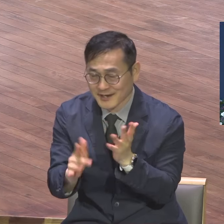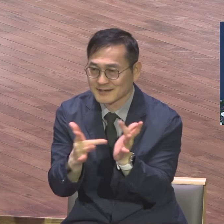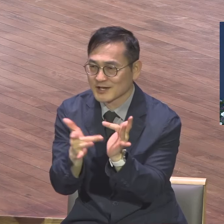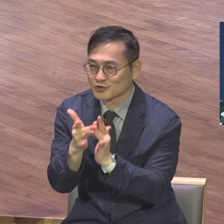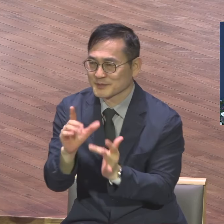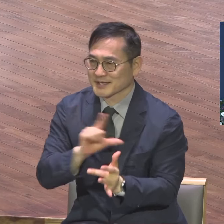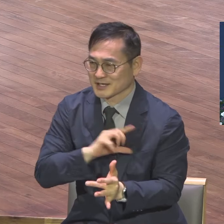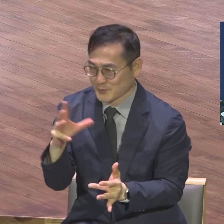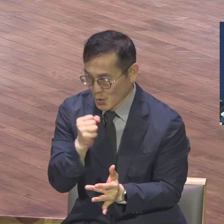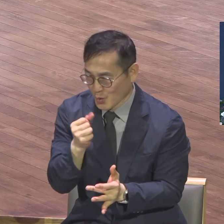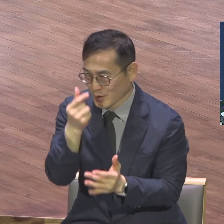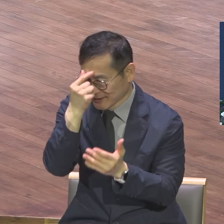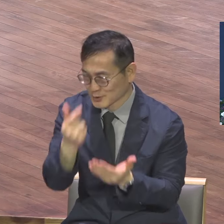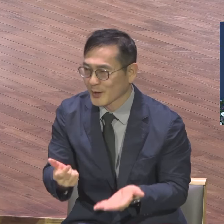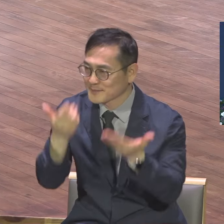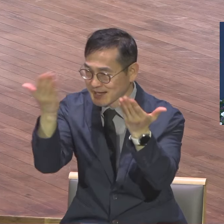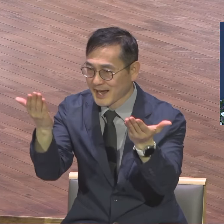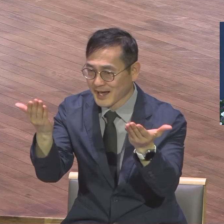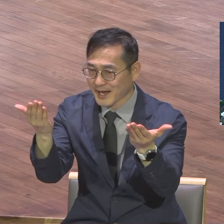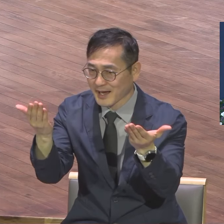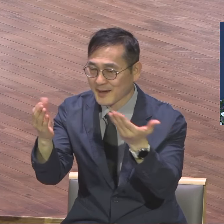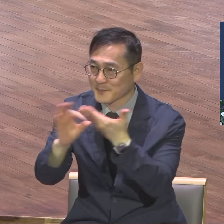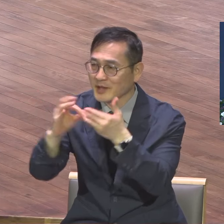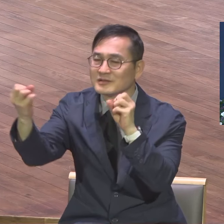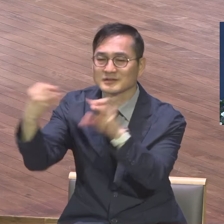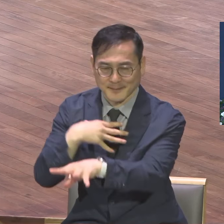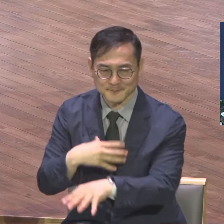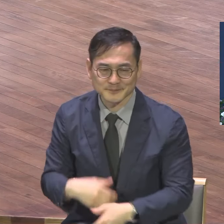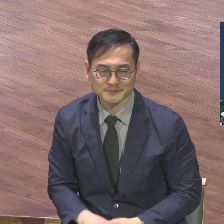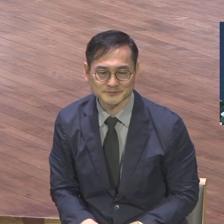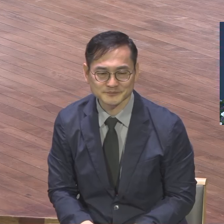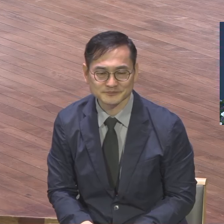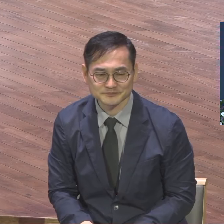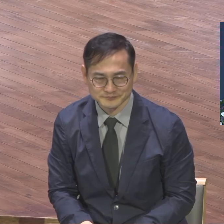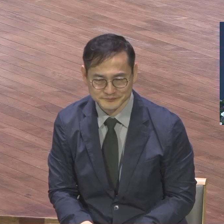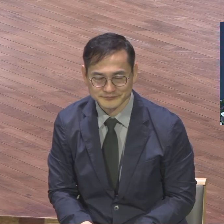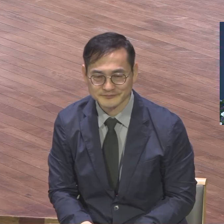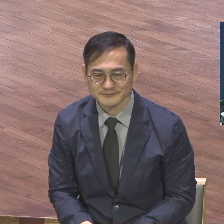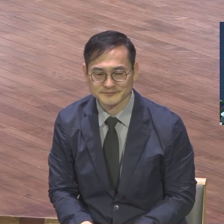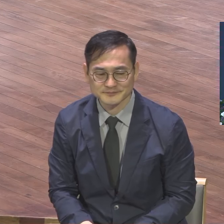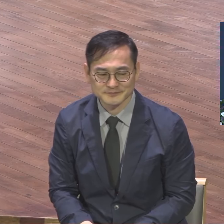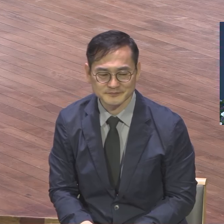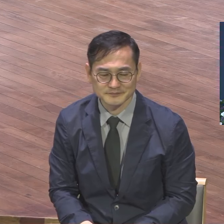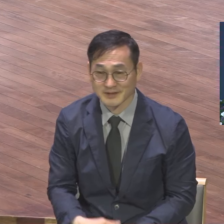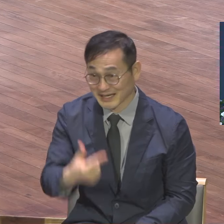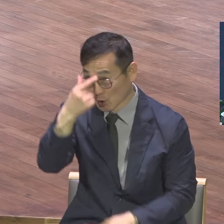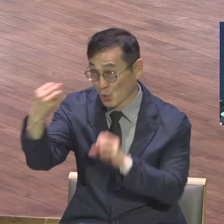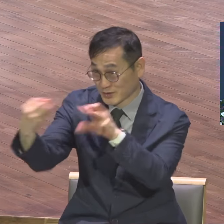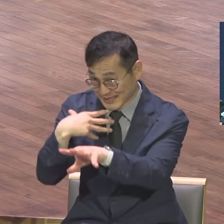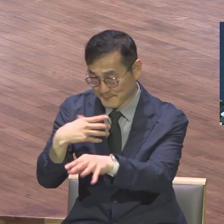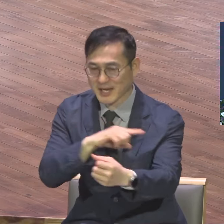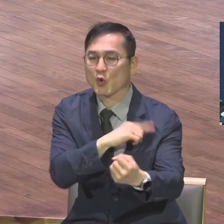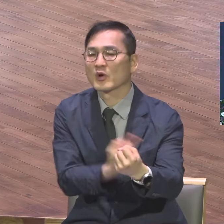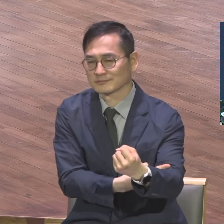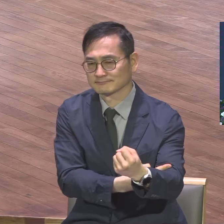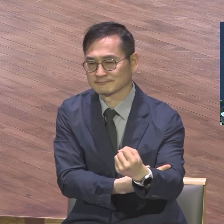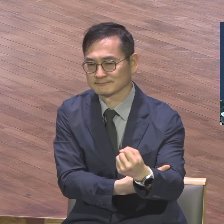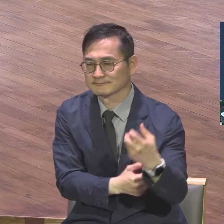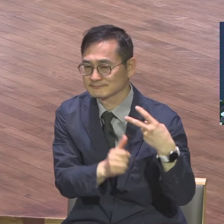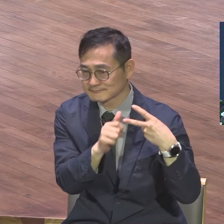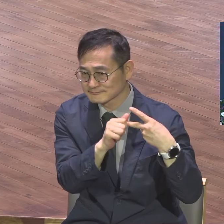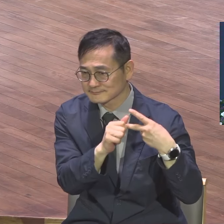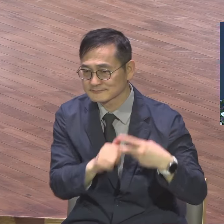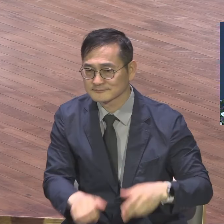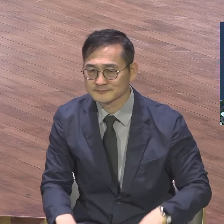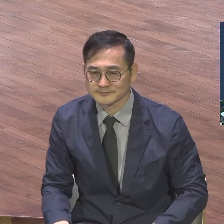이름으로 기도합니다. 아멘. 그럼 응답받아요. 기도응답의 특권이 있어요.